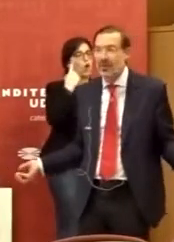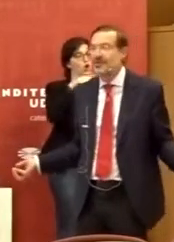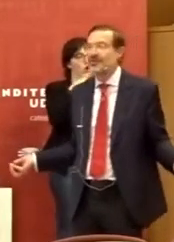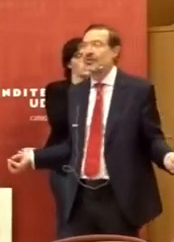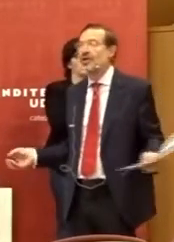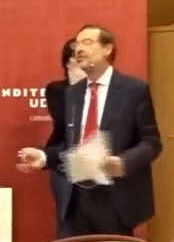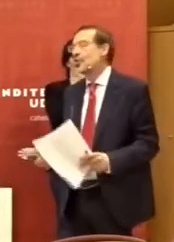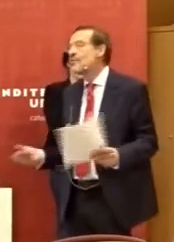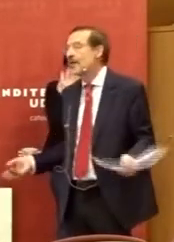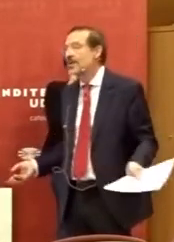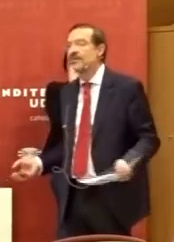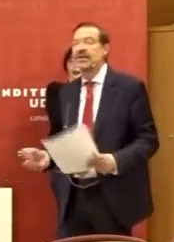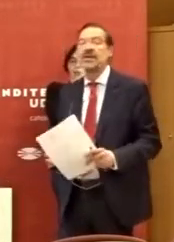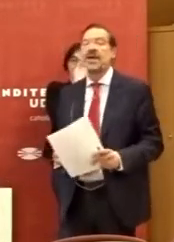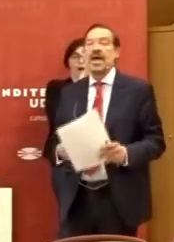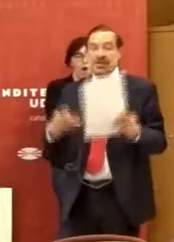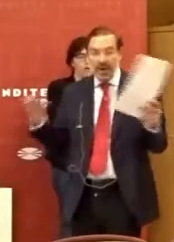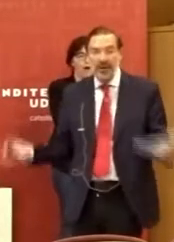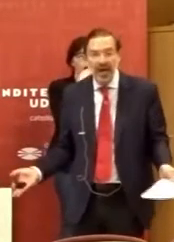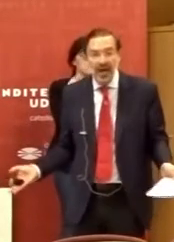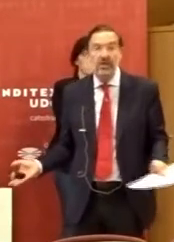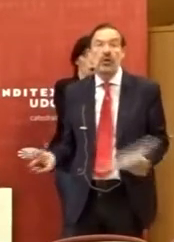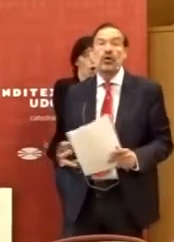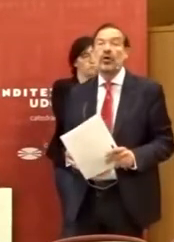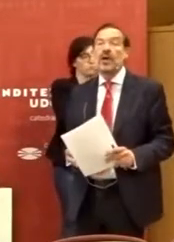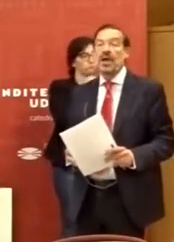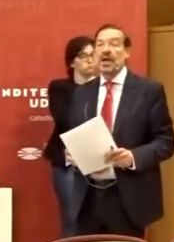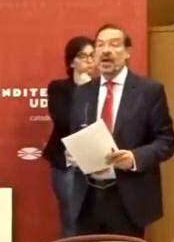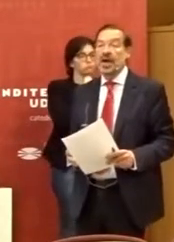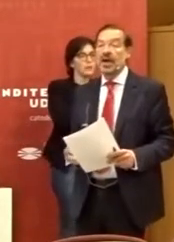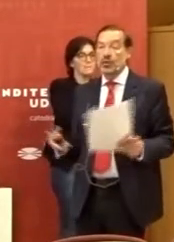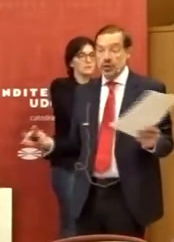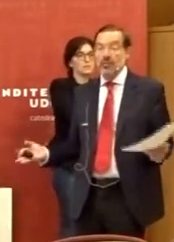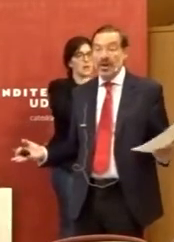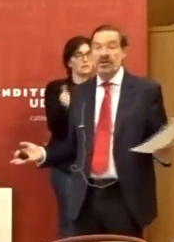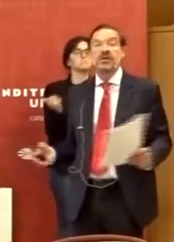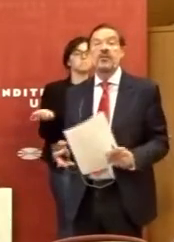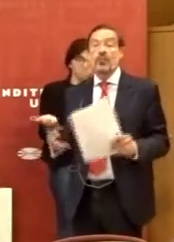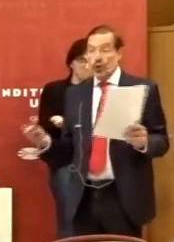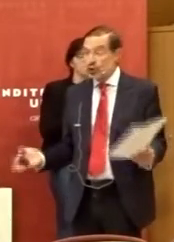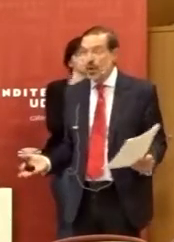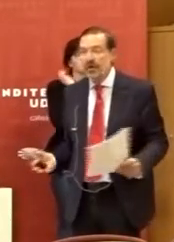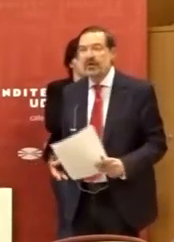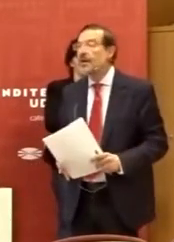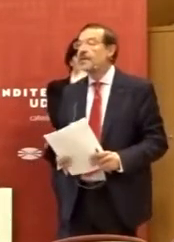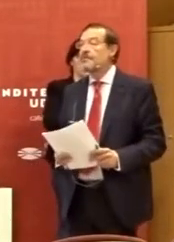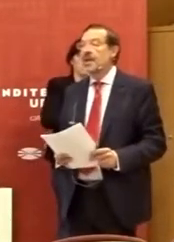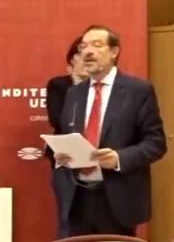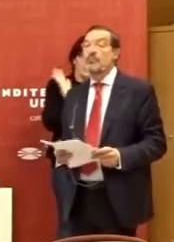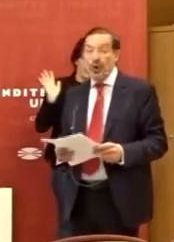empleadas que hace 45 años, obviamente, es verdad que ha habido en nuestro país, por